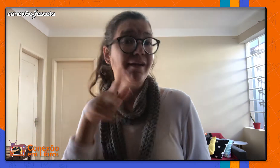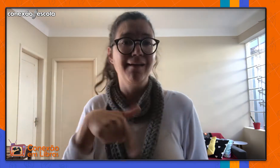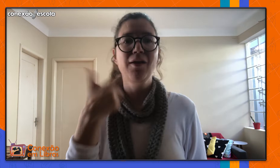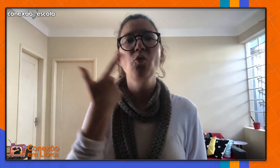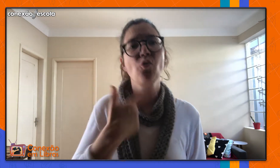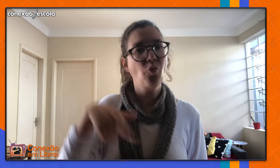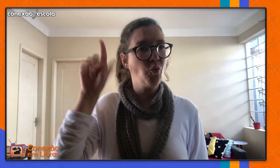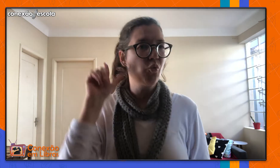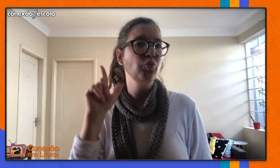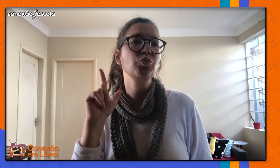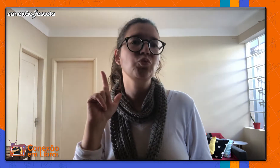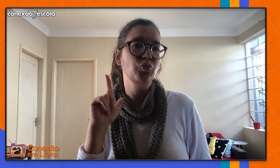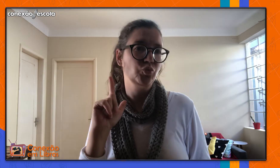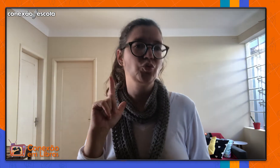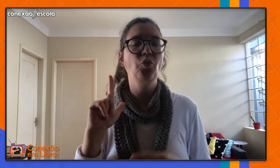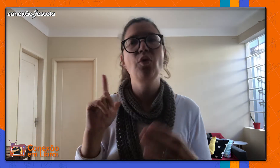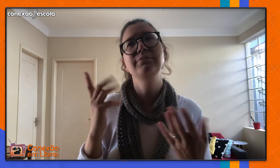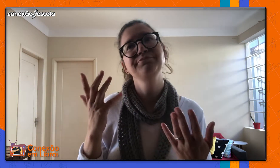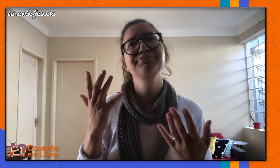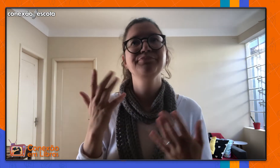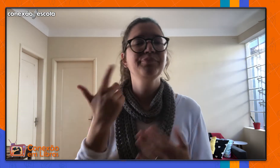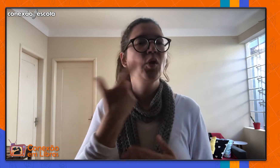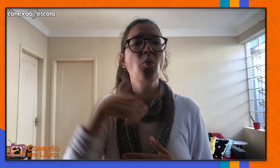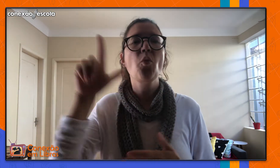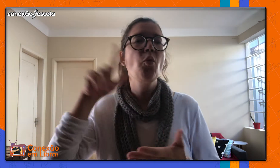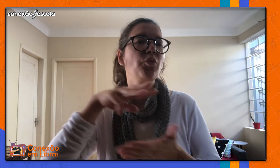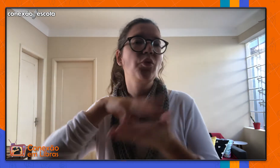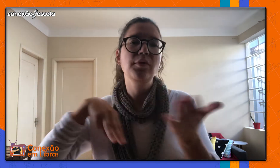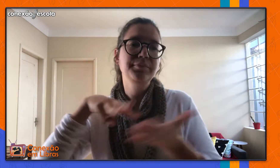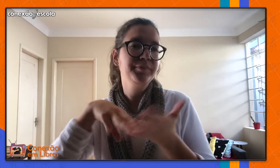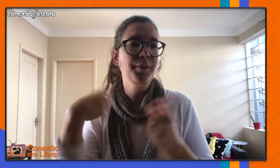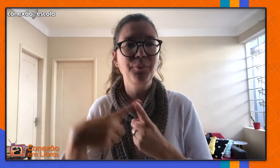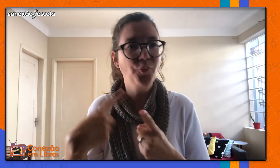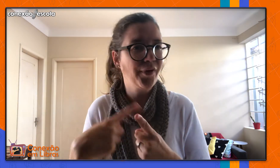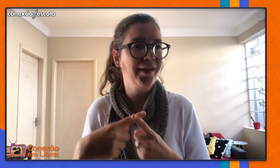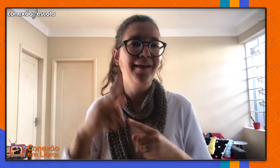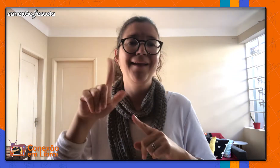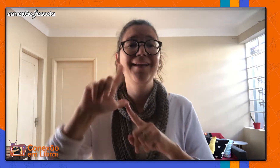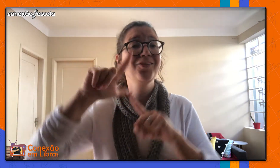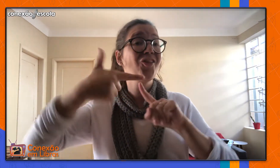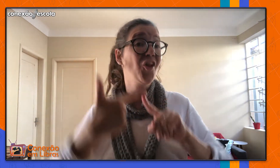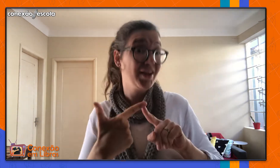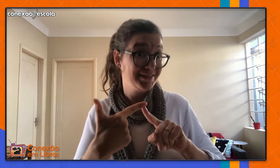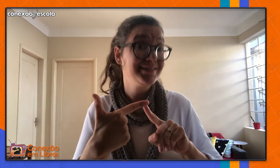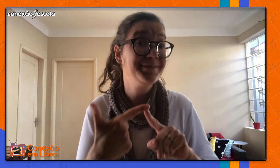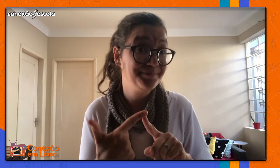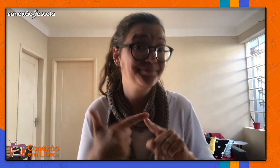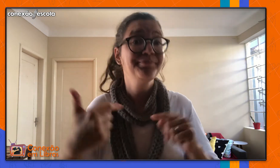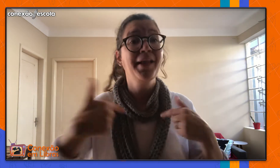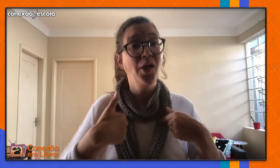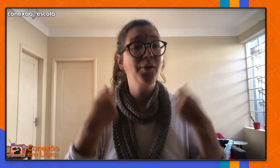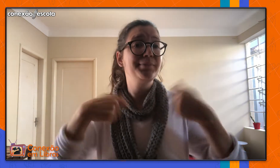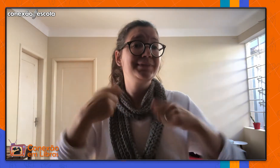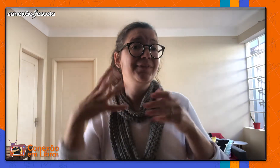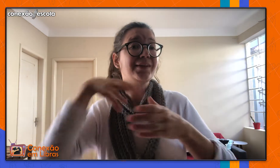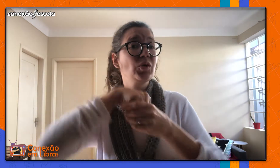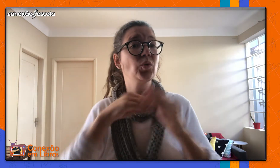é outra, porque o português é outra metodologia, é a segunda língua. Então, eu preciso, em